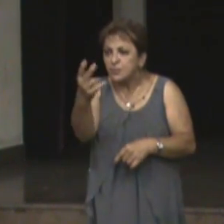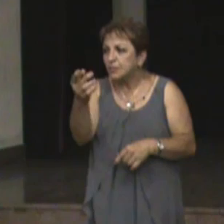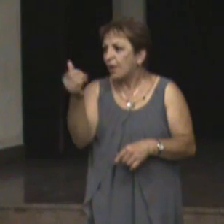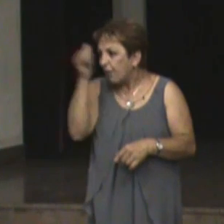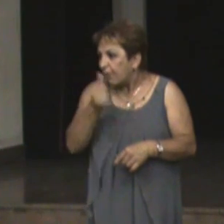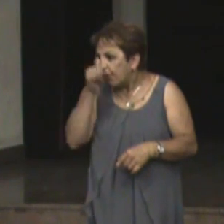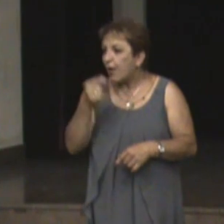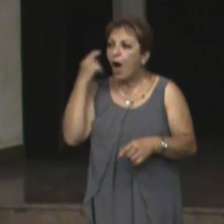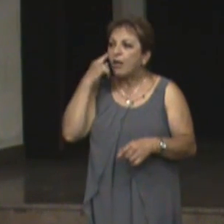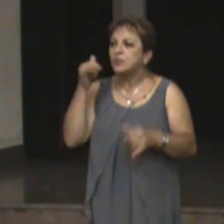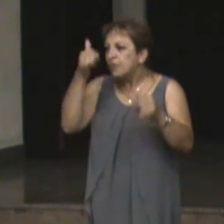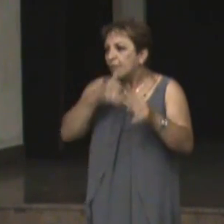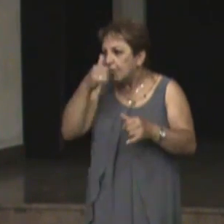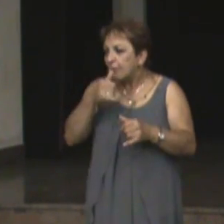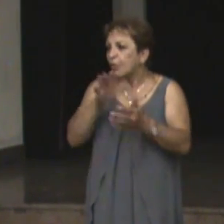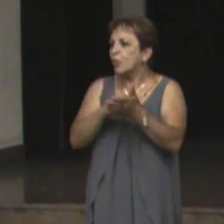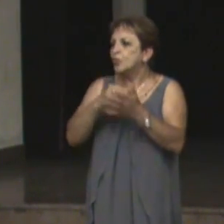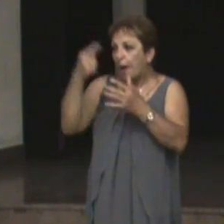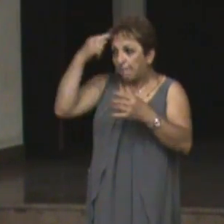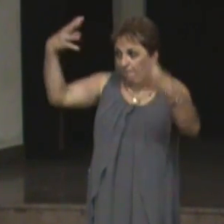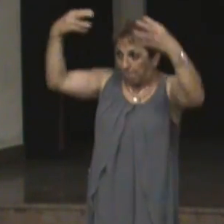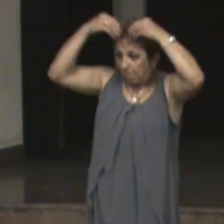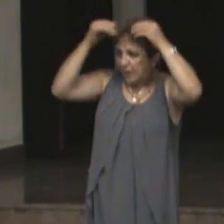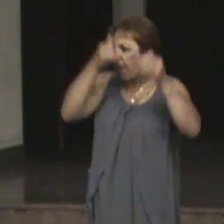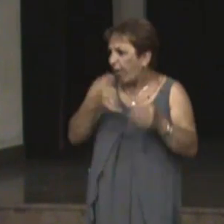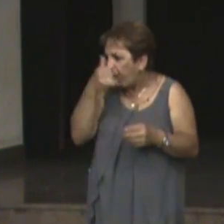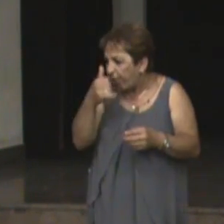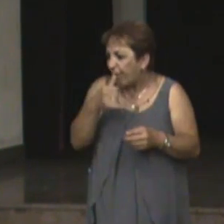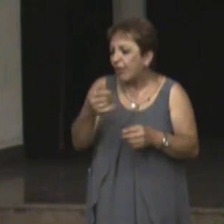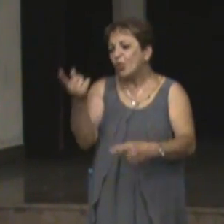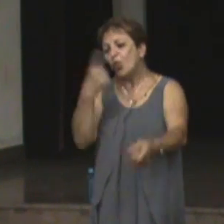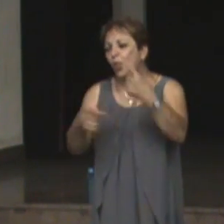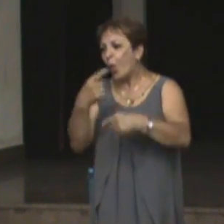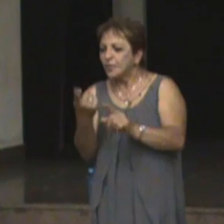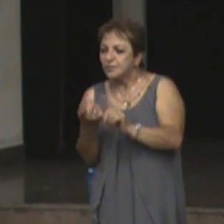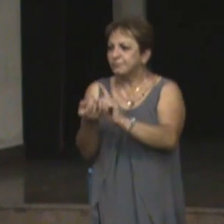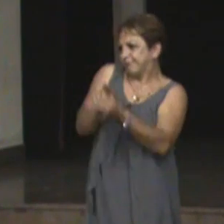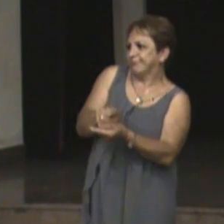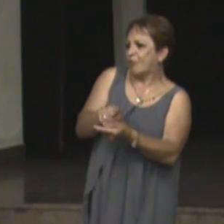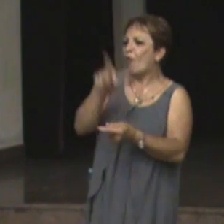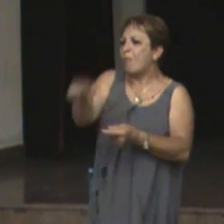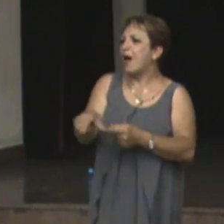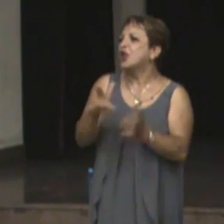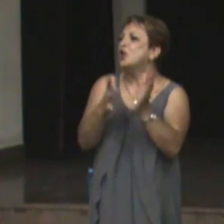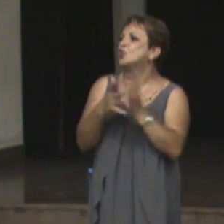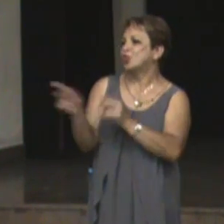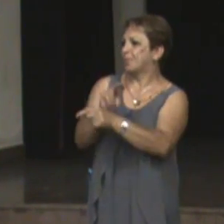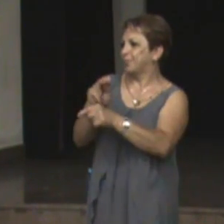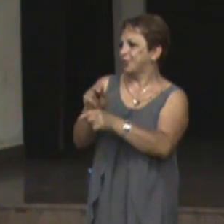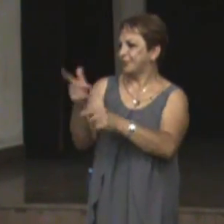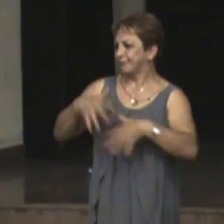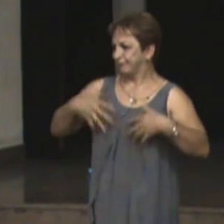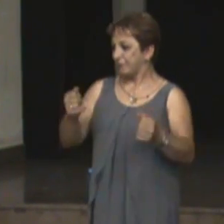և ականջները լսեն, մտքերը հասկանան ու դարձի կան, և ես բժշկեմ։ Բայց երանի